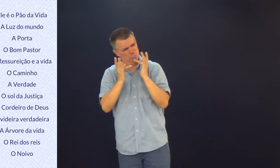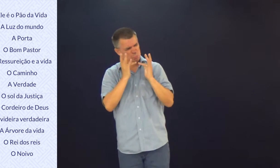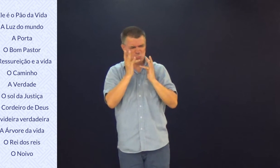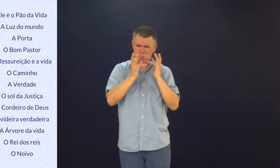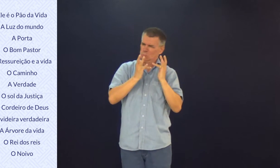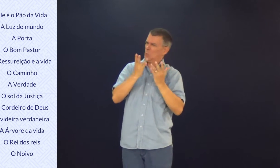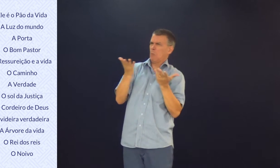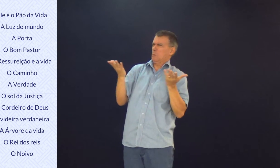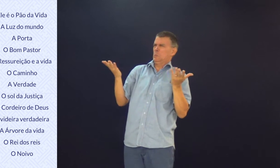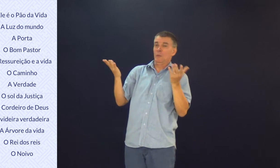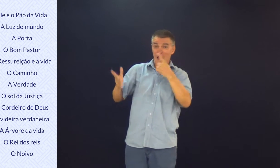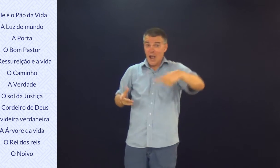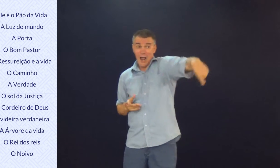não entendem isso